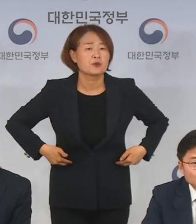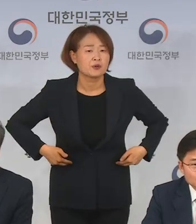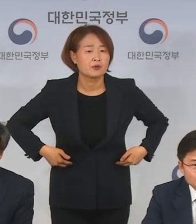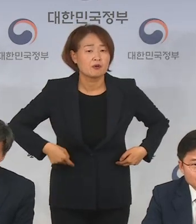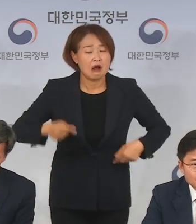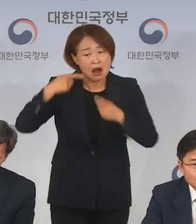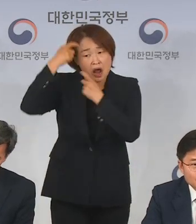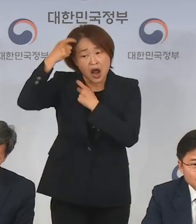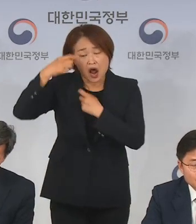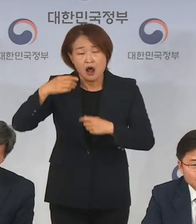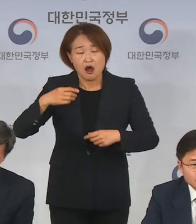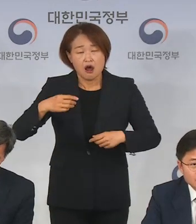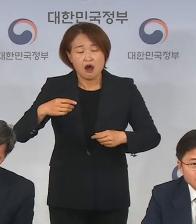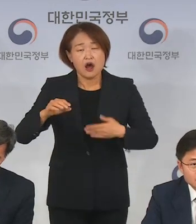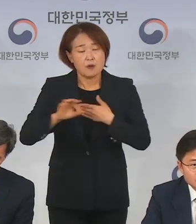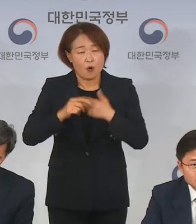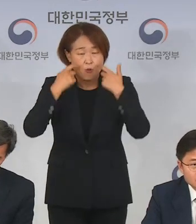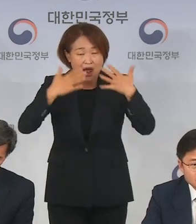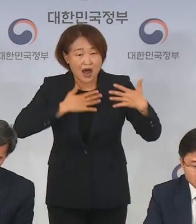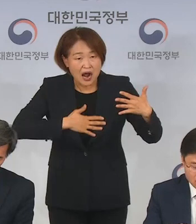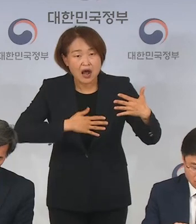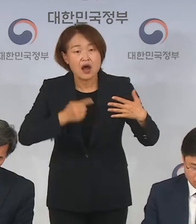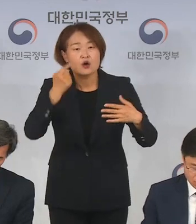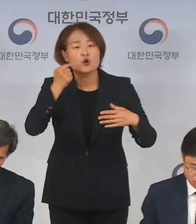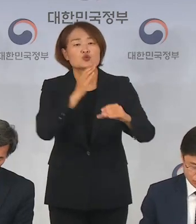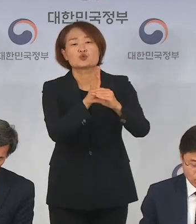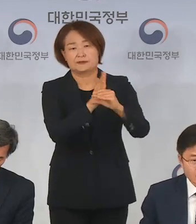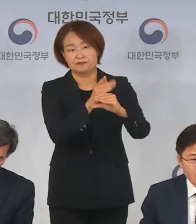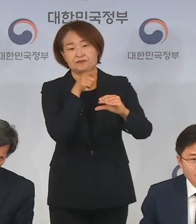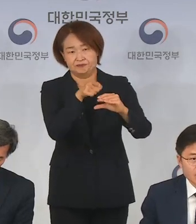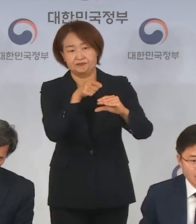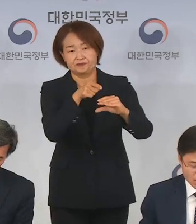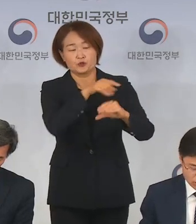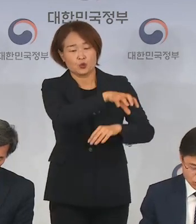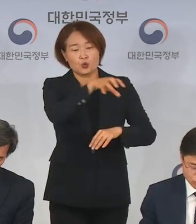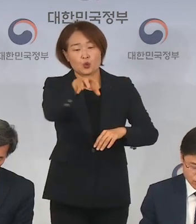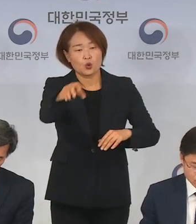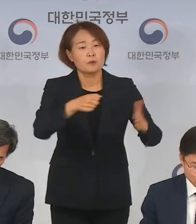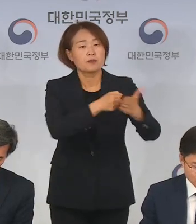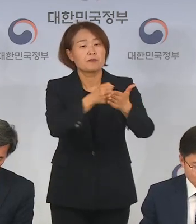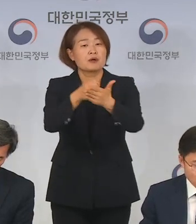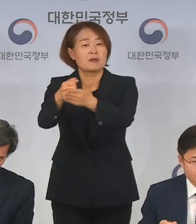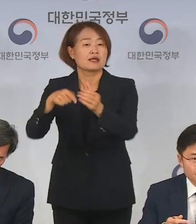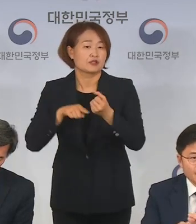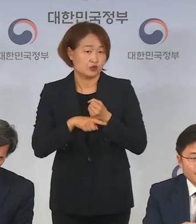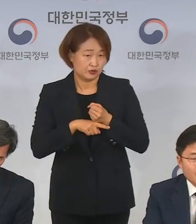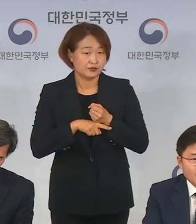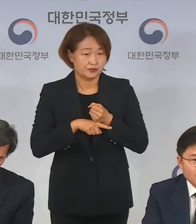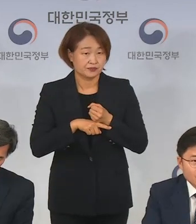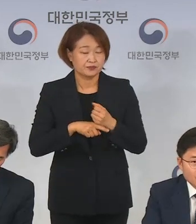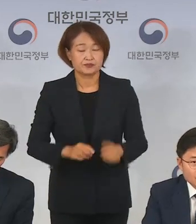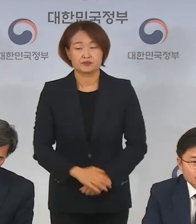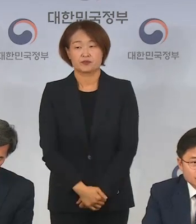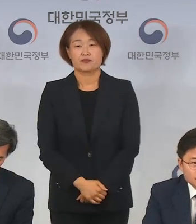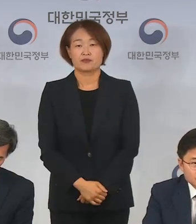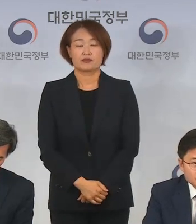저희들이 중점을 둬서 시찰지를 정했다 이렇게 말씀을 좀 드릴 수가 있고요.